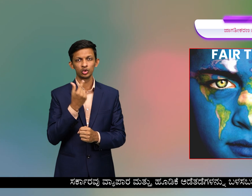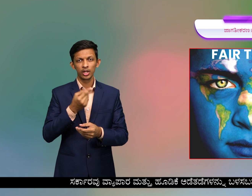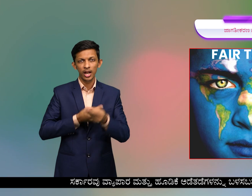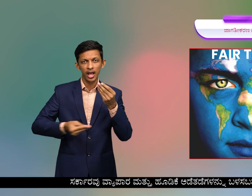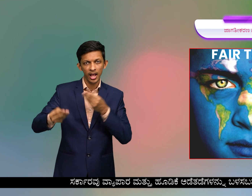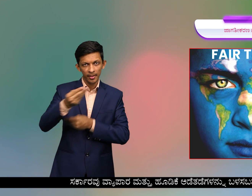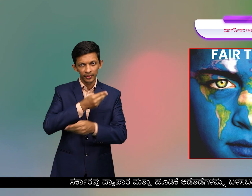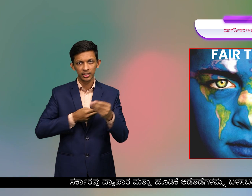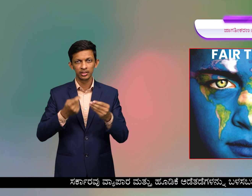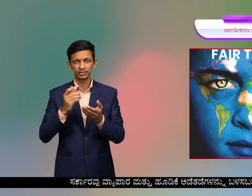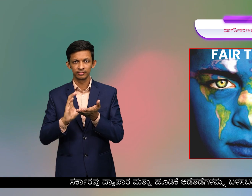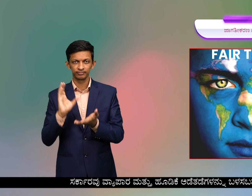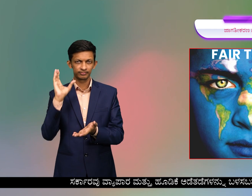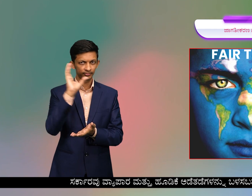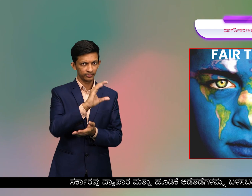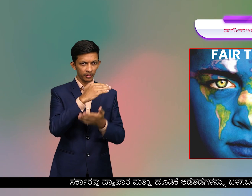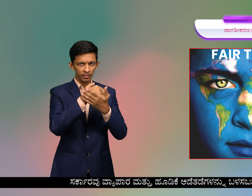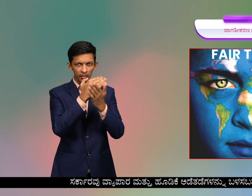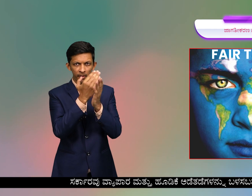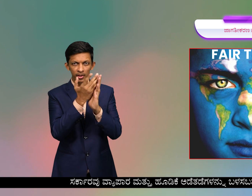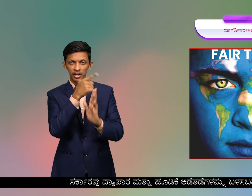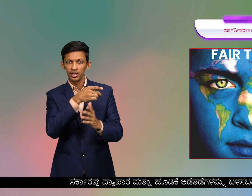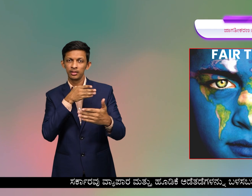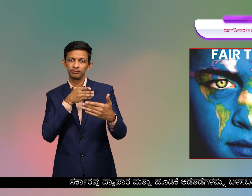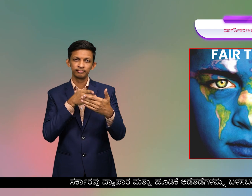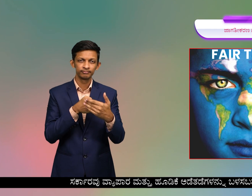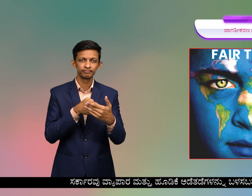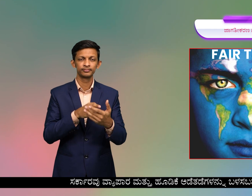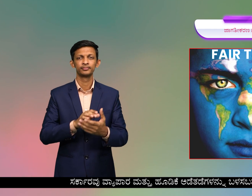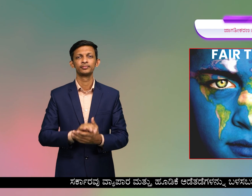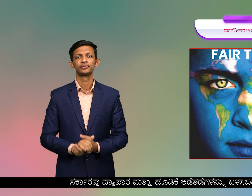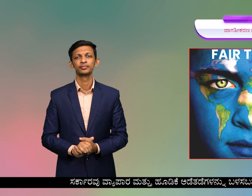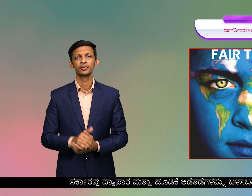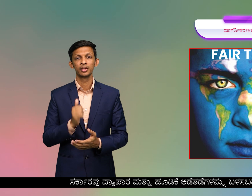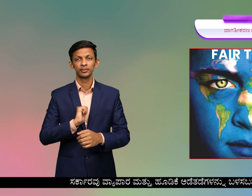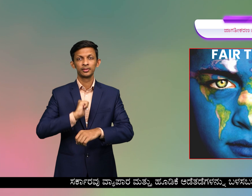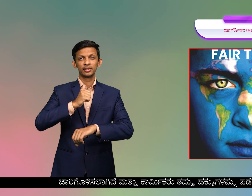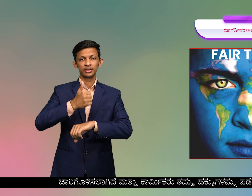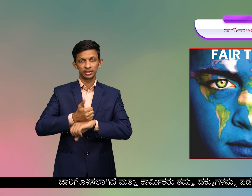ಸರ್ಕಾರವು ವ್ಯಾಪಾರ ಮತ್ತು ಹೂಡಿಕೆ ಅಡೆತಡೆಗಳನ್ನು ಬಳಸಬಹುದು.